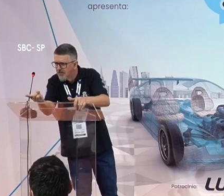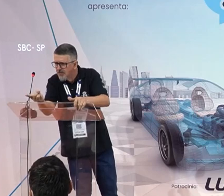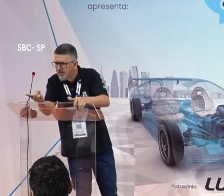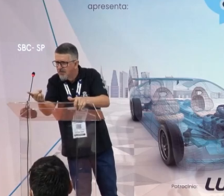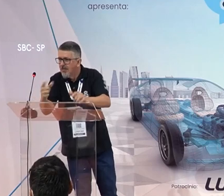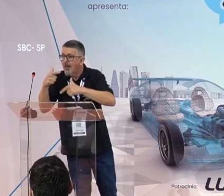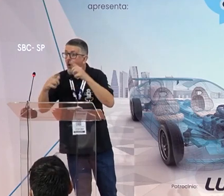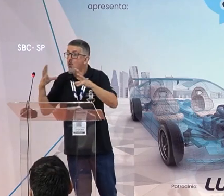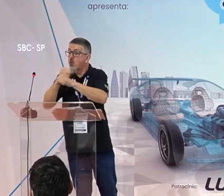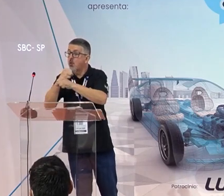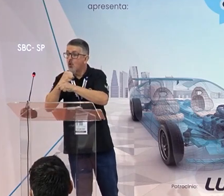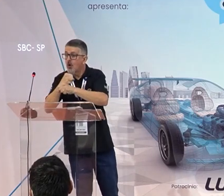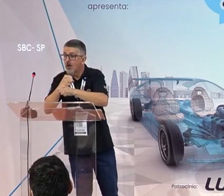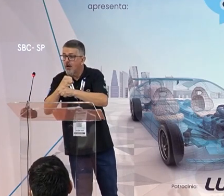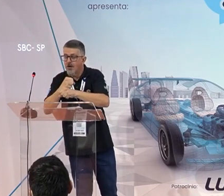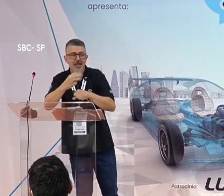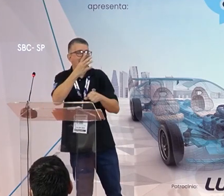somatória de...